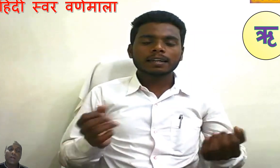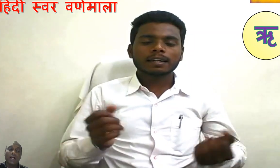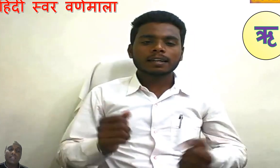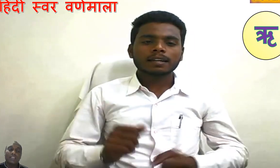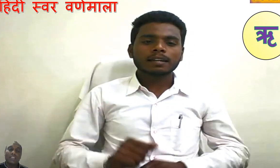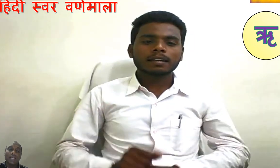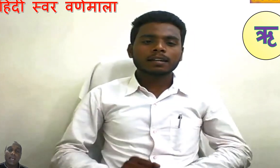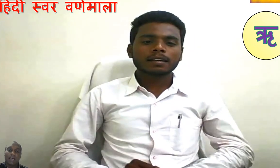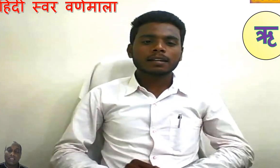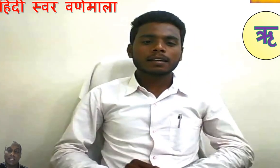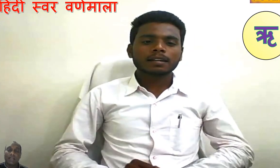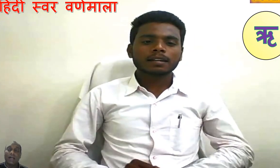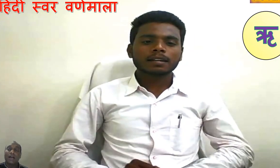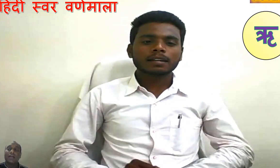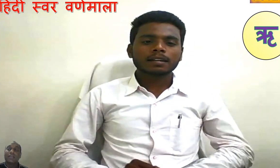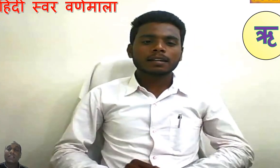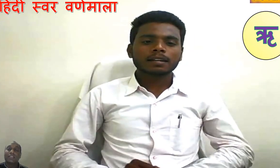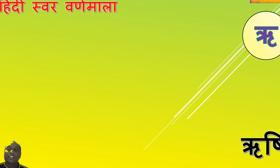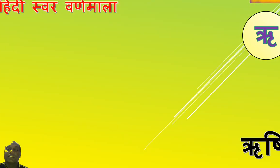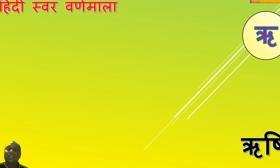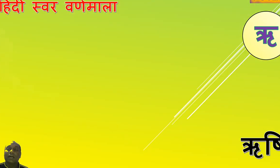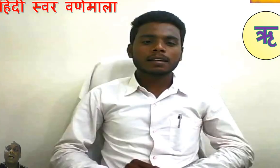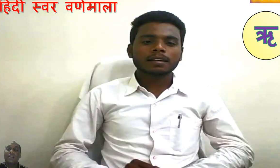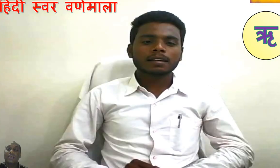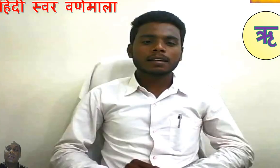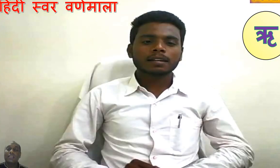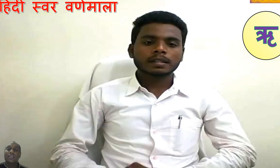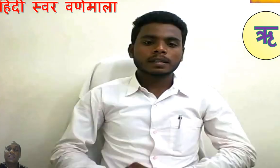प्रकार से दिखाया जाएगा रिसी का री